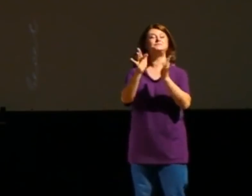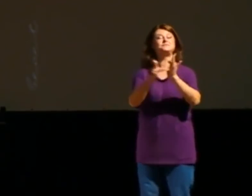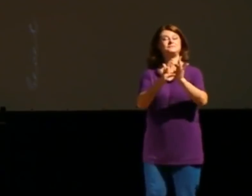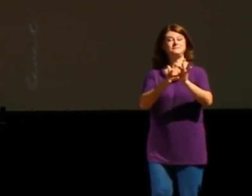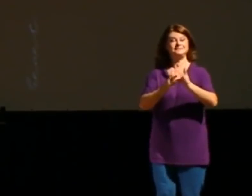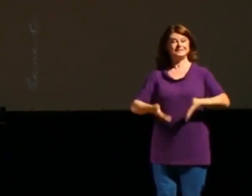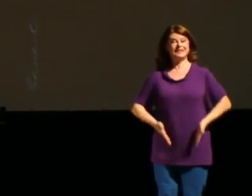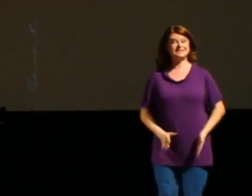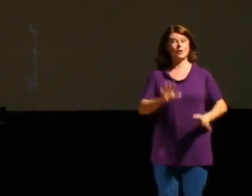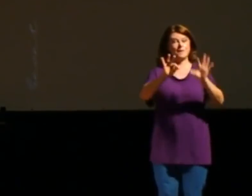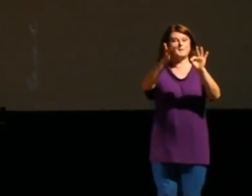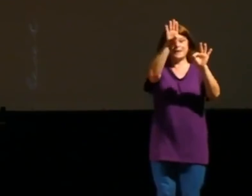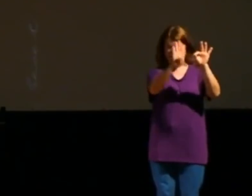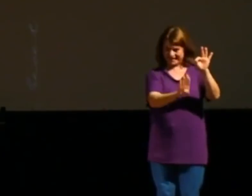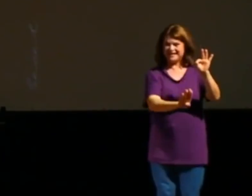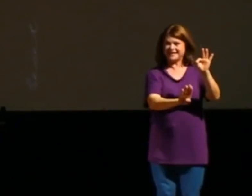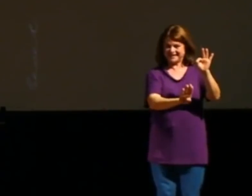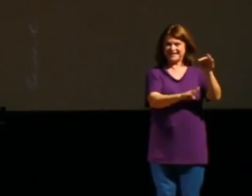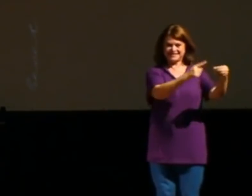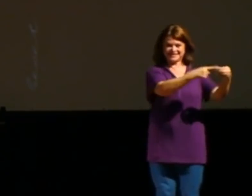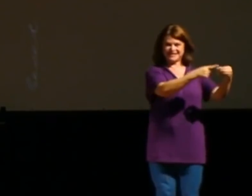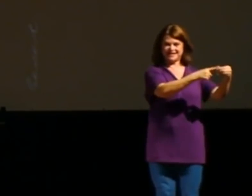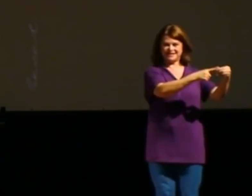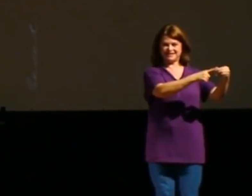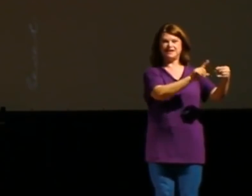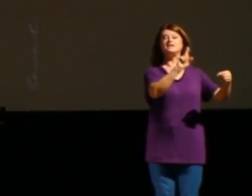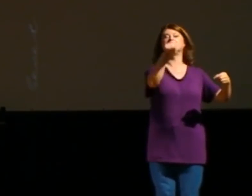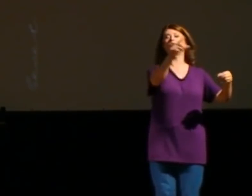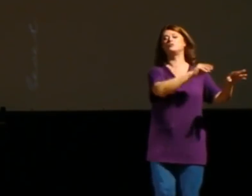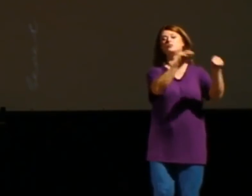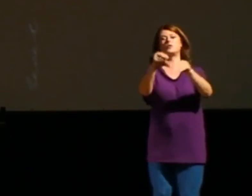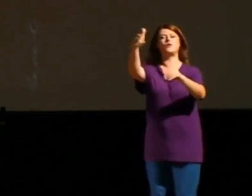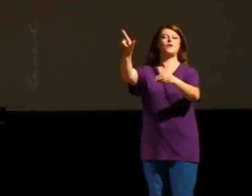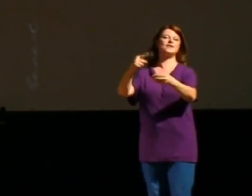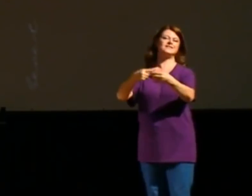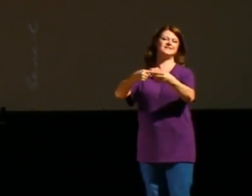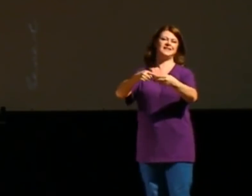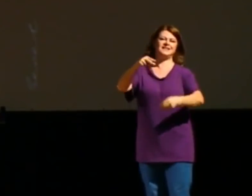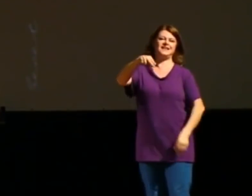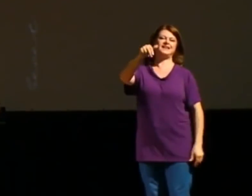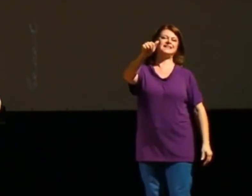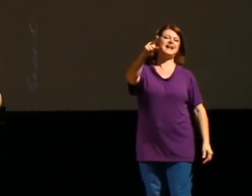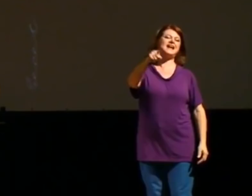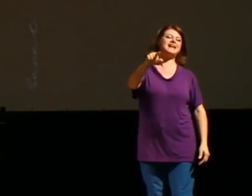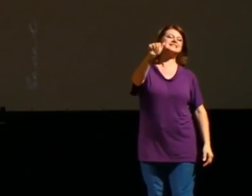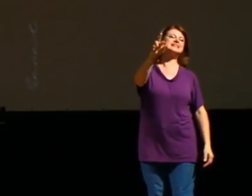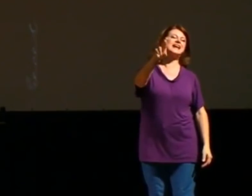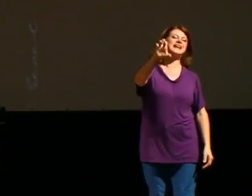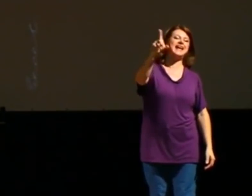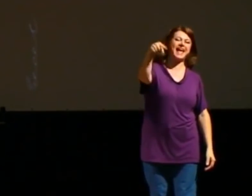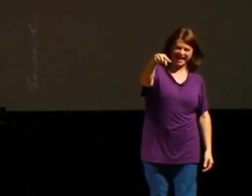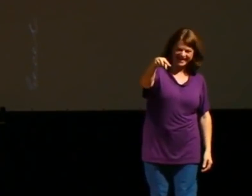ele é criado em Nazaré, daí se dá o nome Jesus Nazareno, é naquela região que é um pouquinho abaixo, você